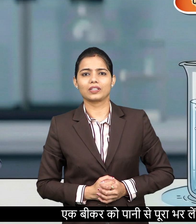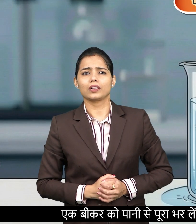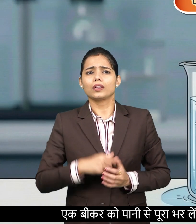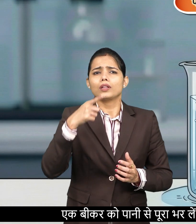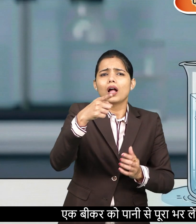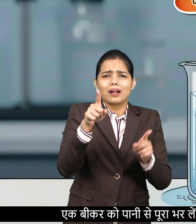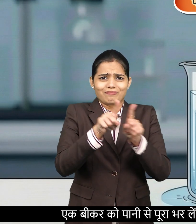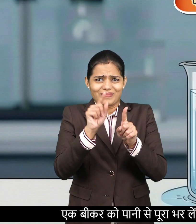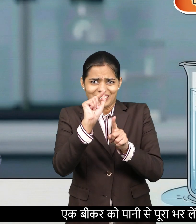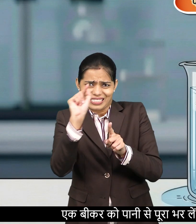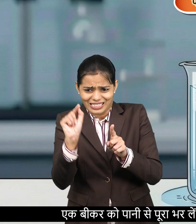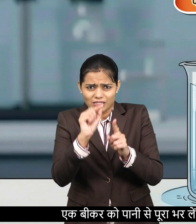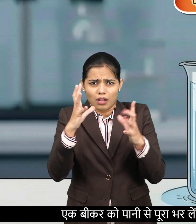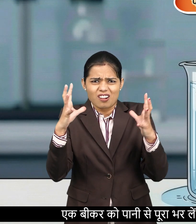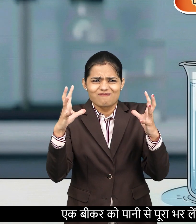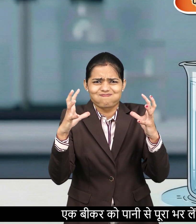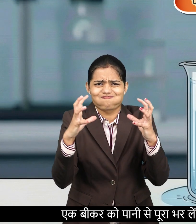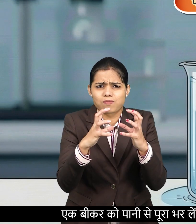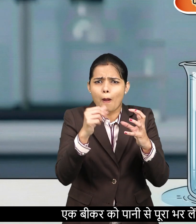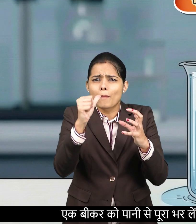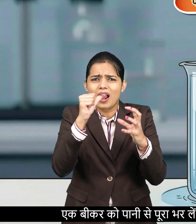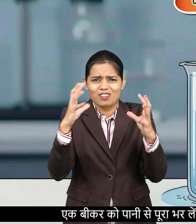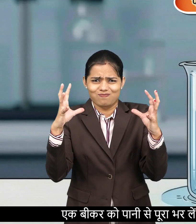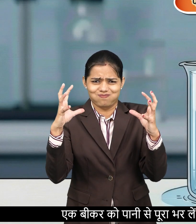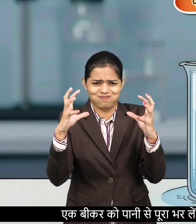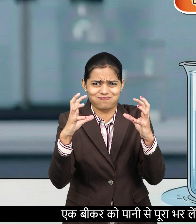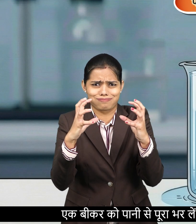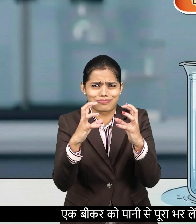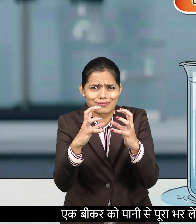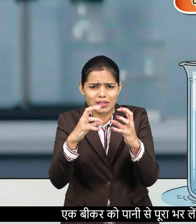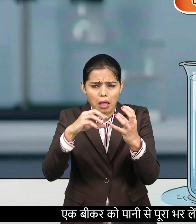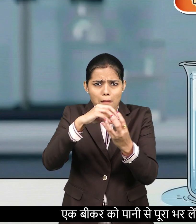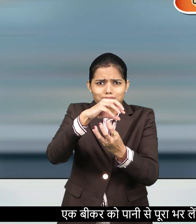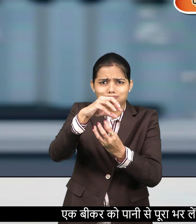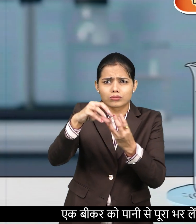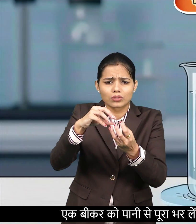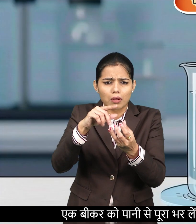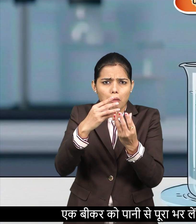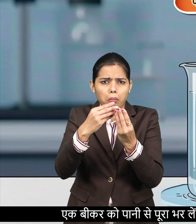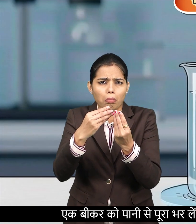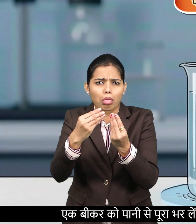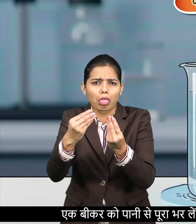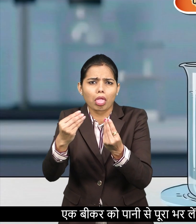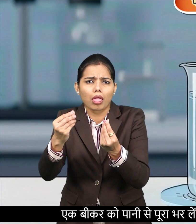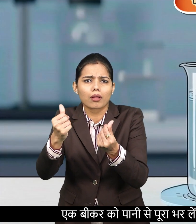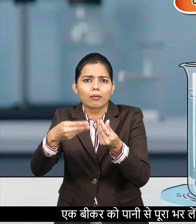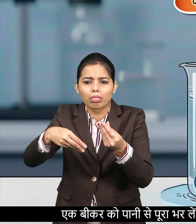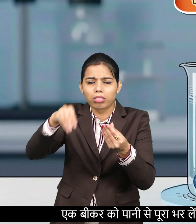एक बीकर को पानी से पूरा भर लें, उसमें 3 कंचे डालें। क्या कोई बदलाव होता है?